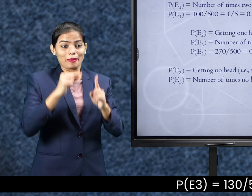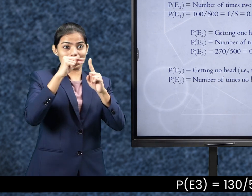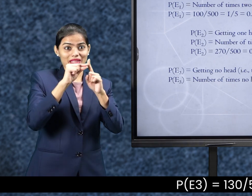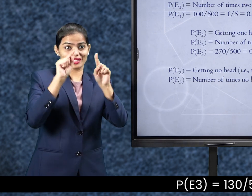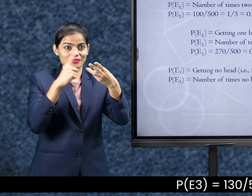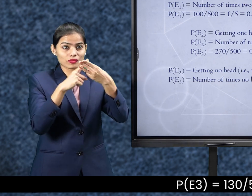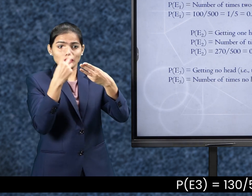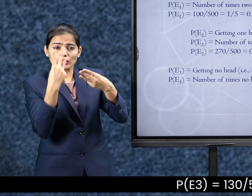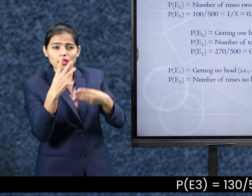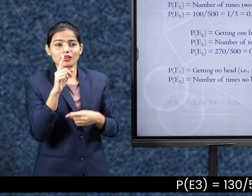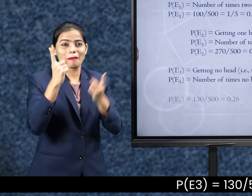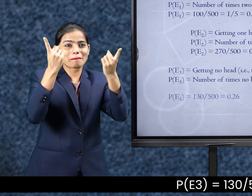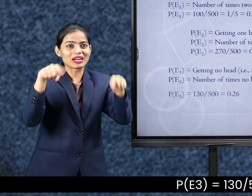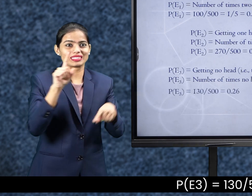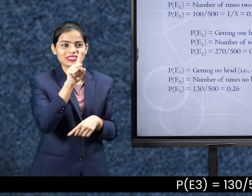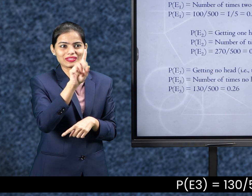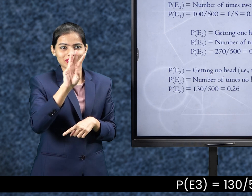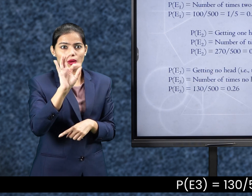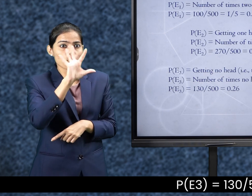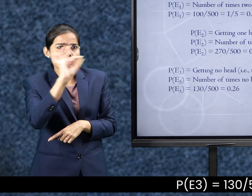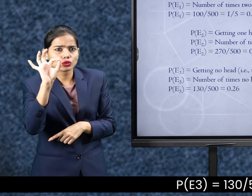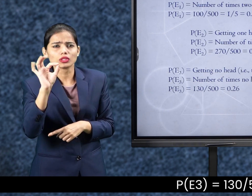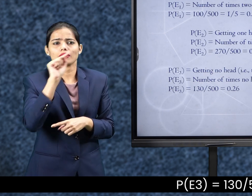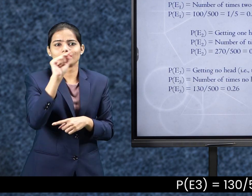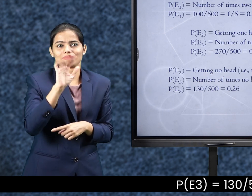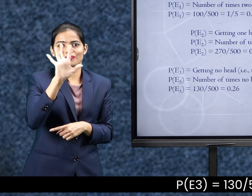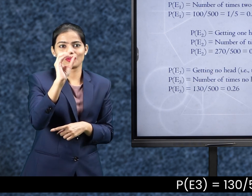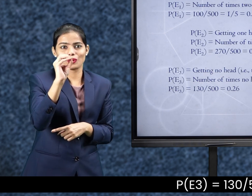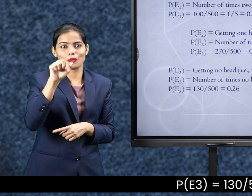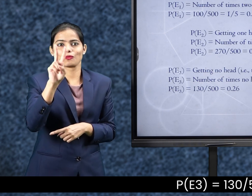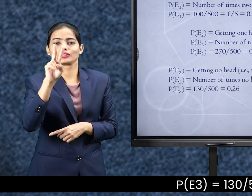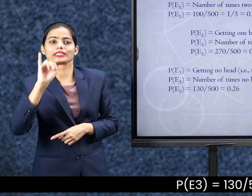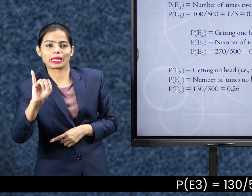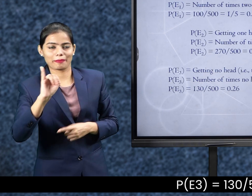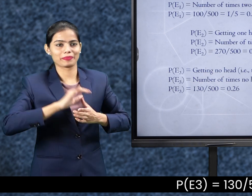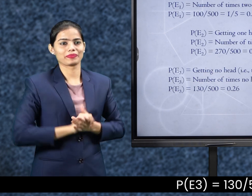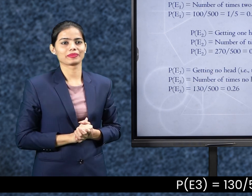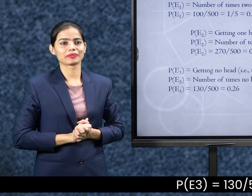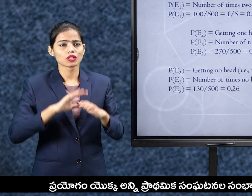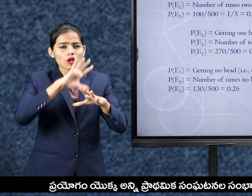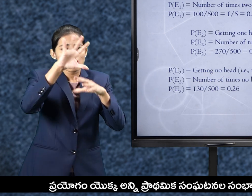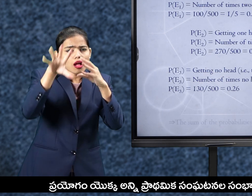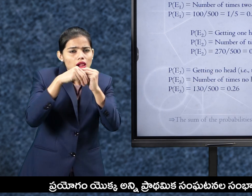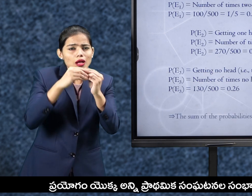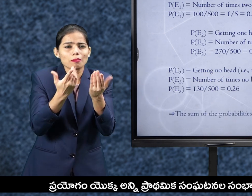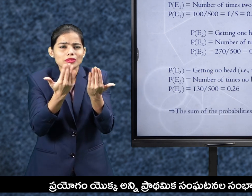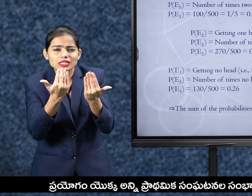ఎంత 130 by 500 is equal to 0.26. ప్రయోగం యొక్క అన్ని